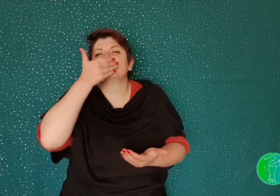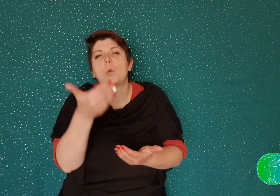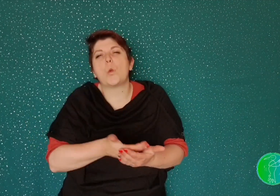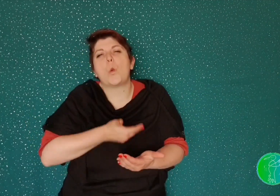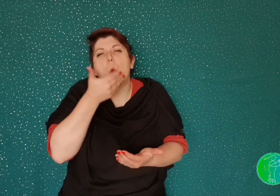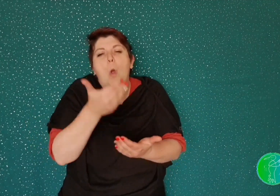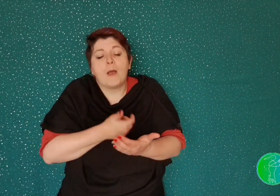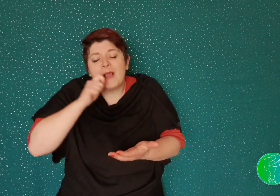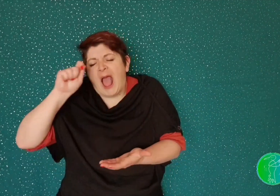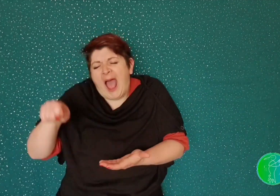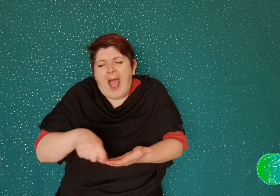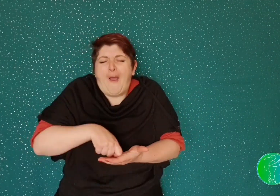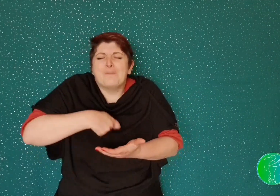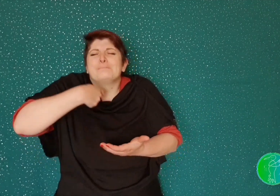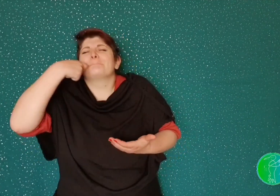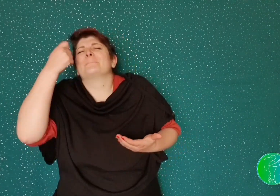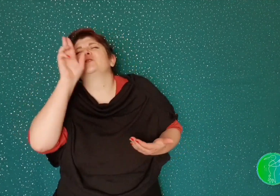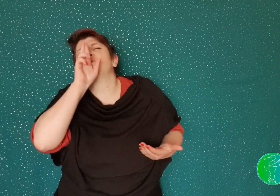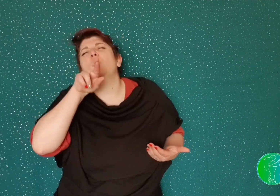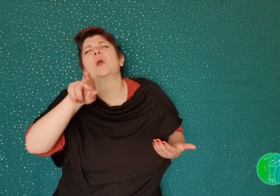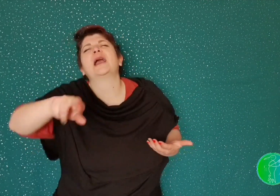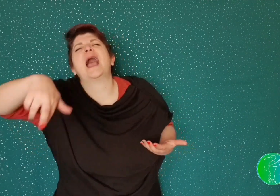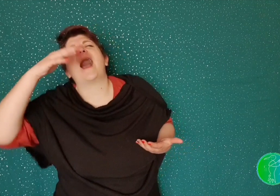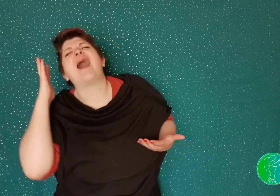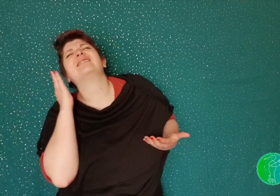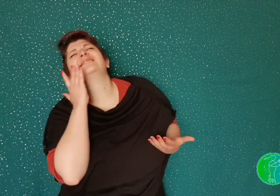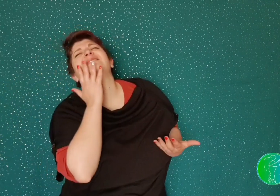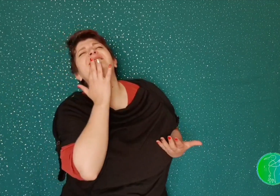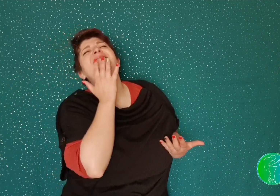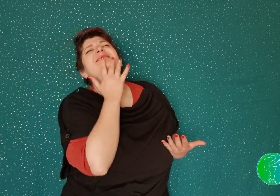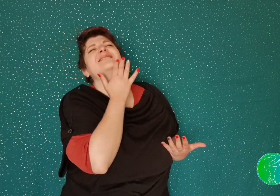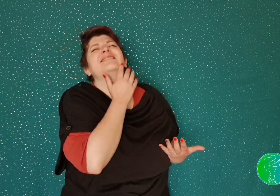maintenant ma soupe à la souris va être fameuse.